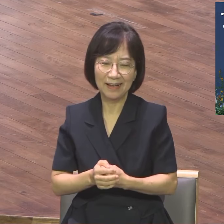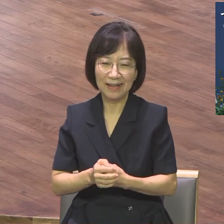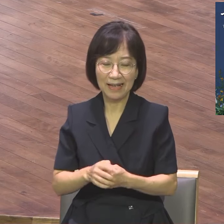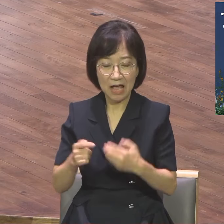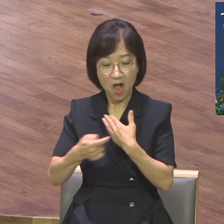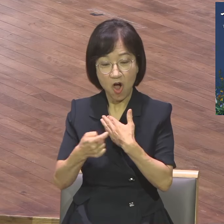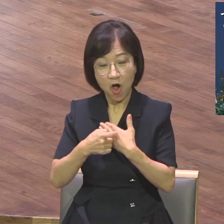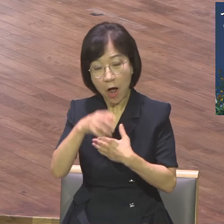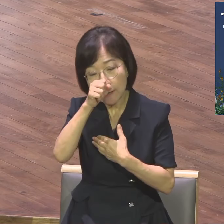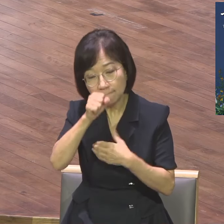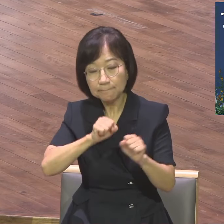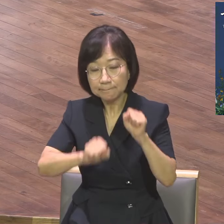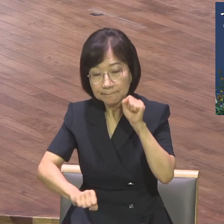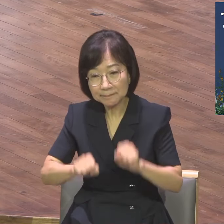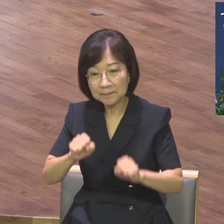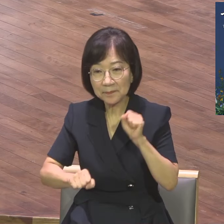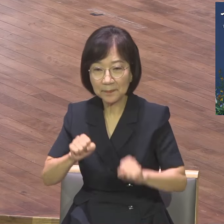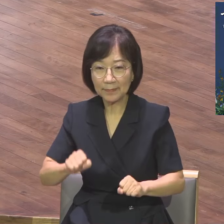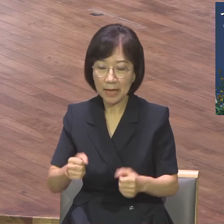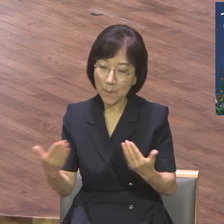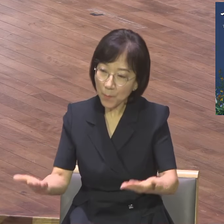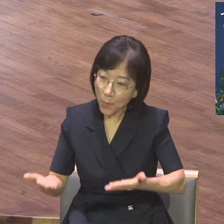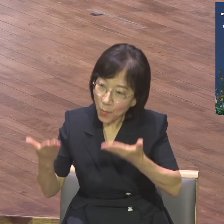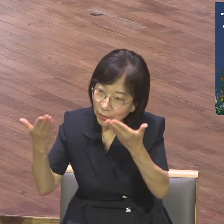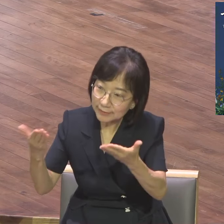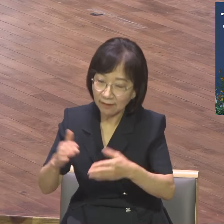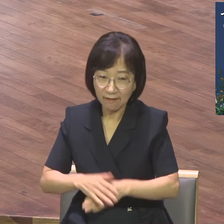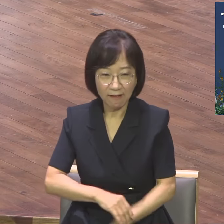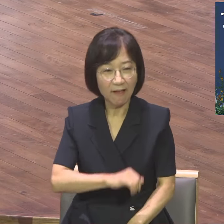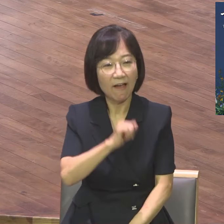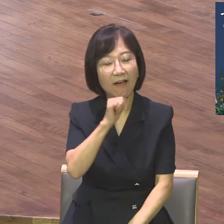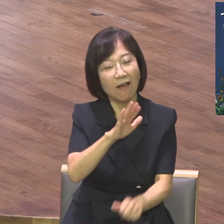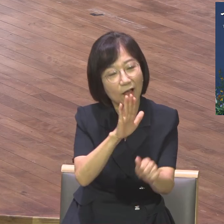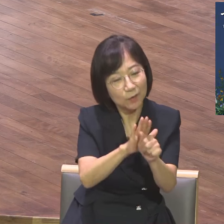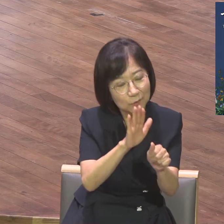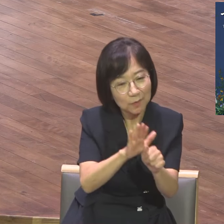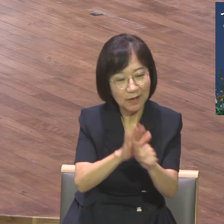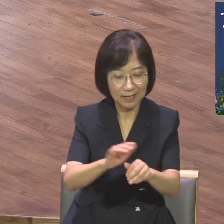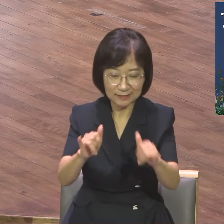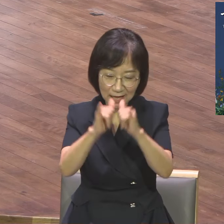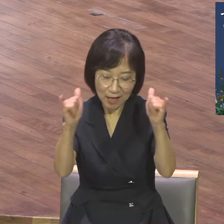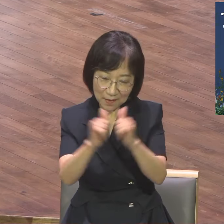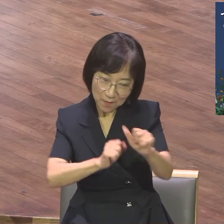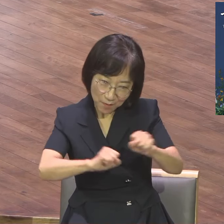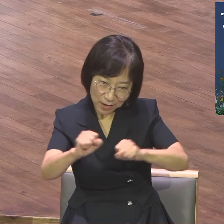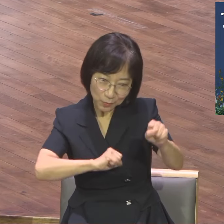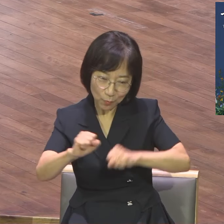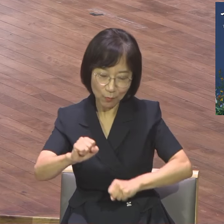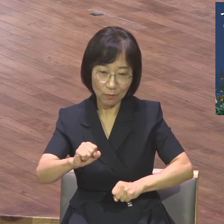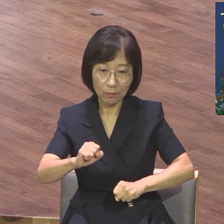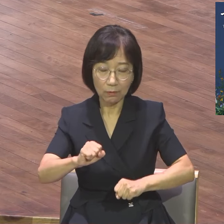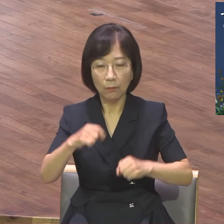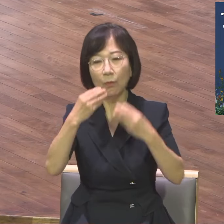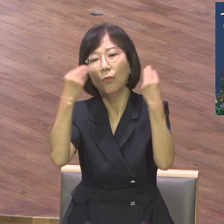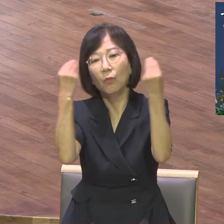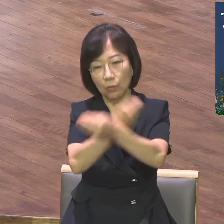선행이나 봉사나 구제나 무슨 사회 활동하는 것으로 착각합니다.